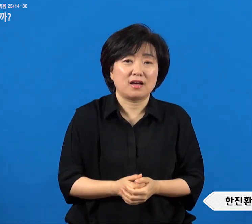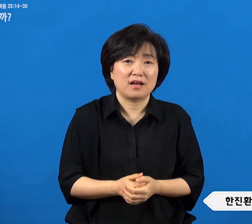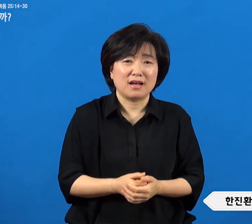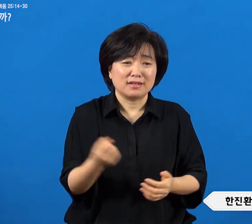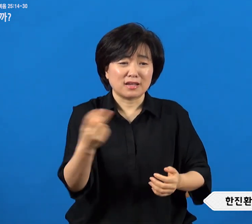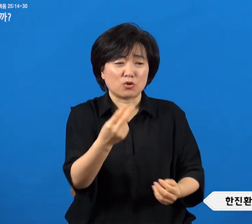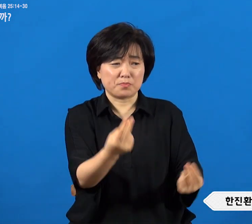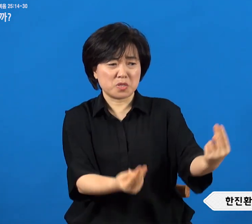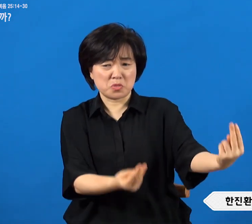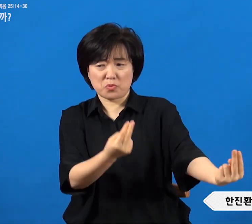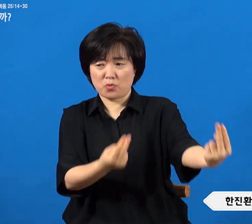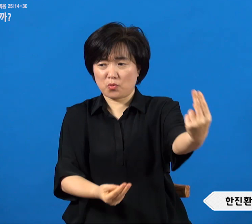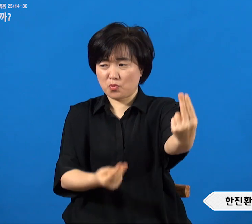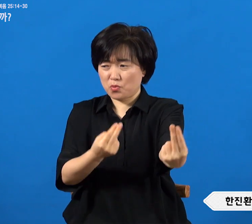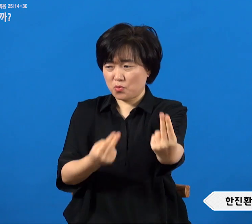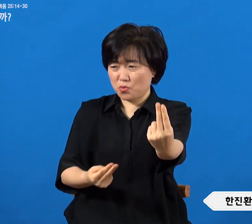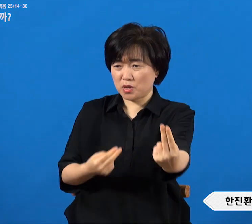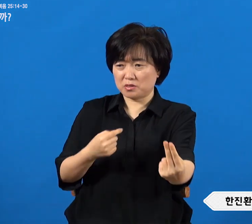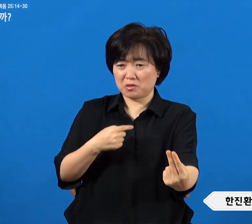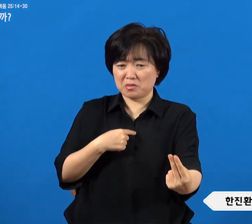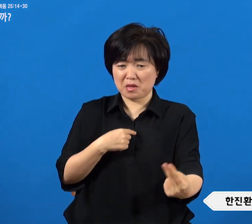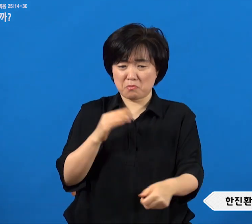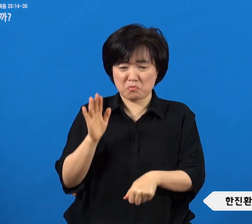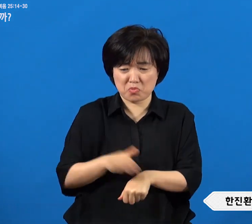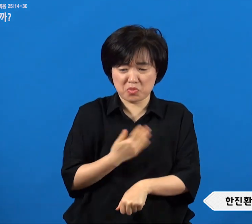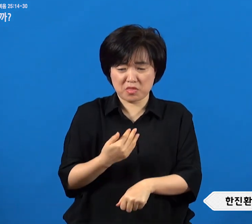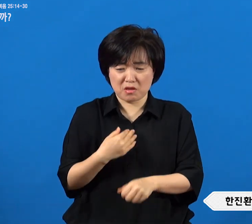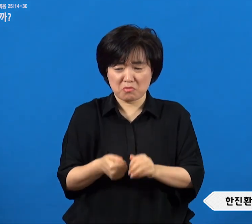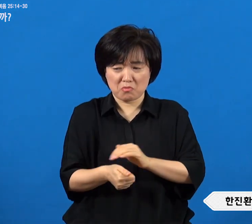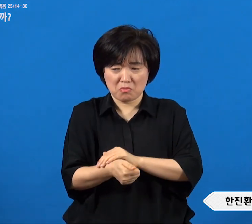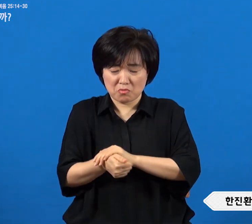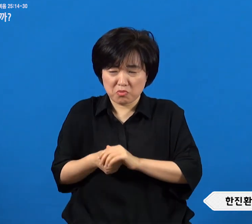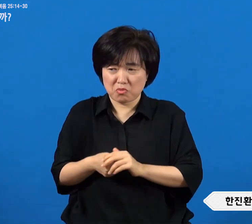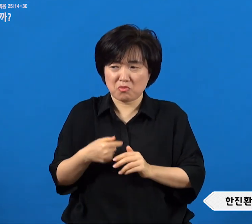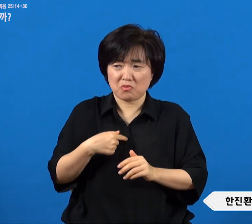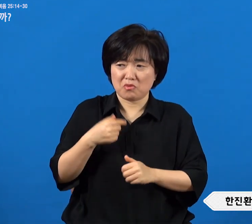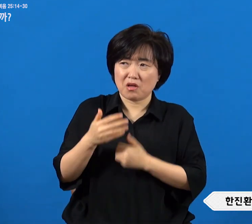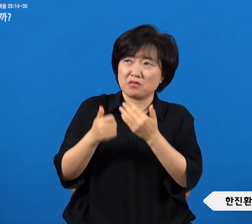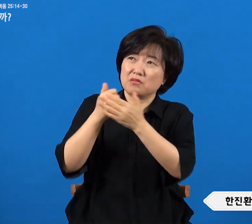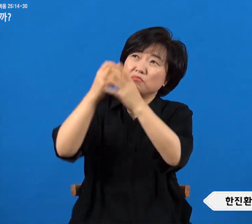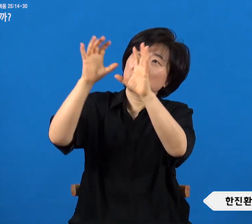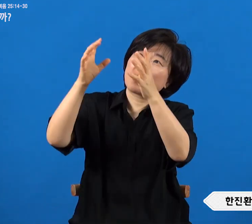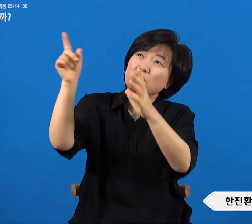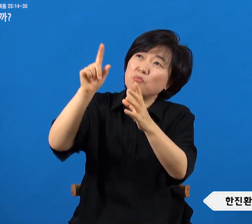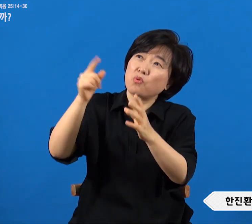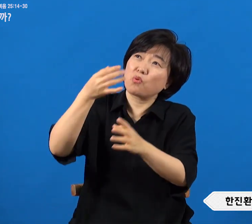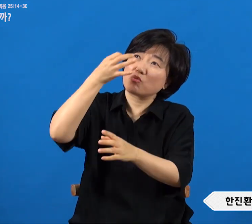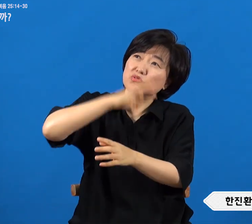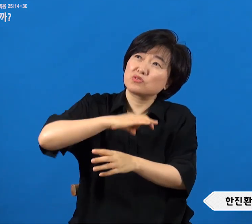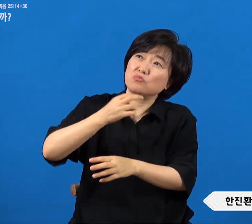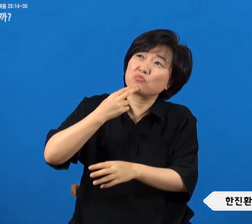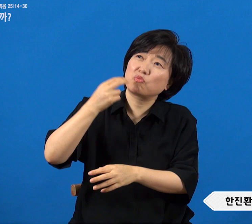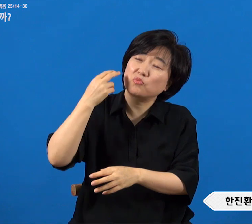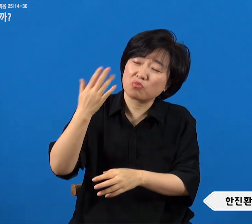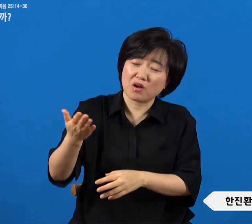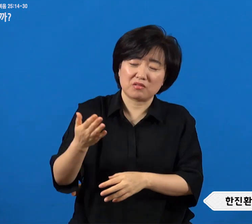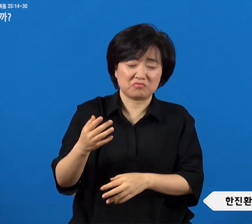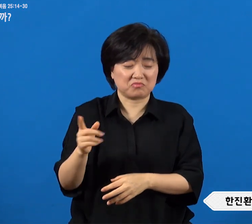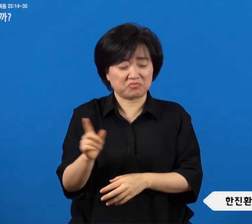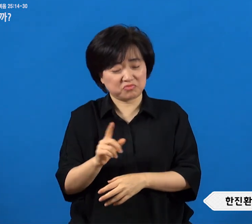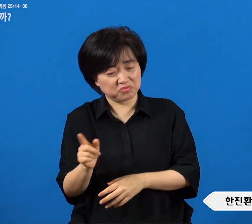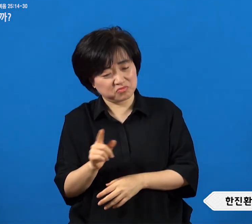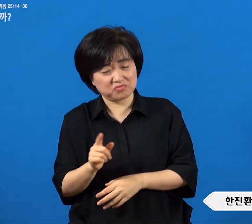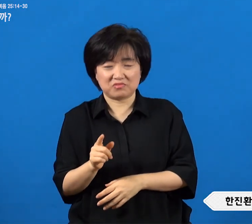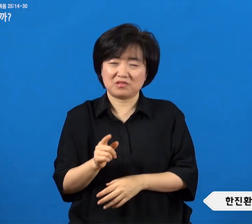자꾸 비교하면서 열등감 가지고 내가 하나님 나라에 무슨 일을 하겠느냐 그렇게 주지 않는 것은